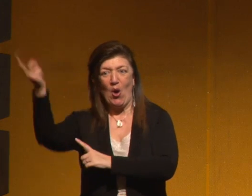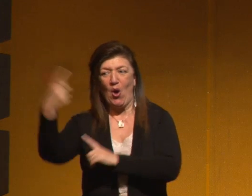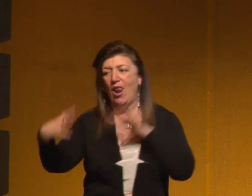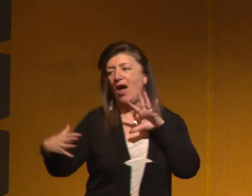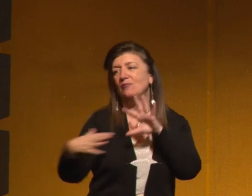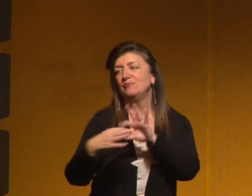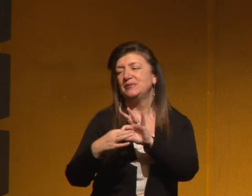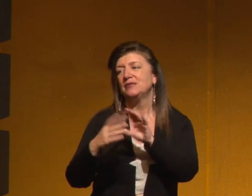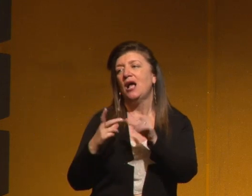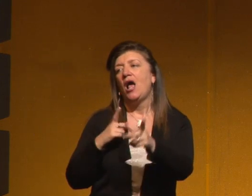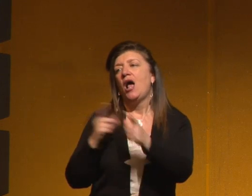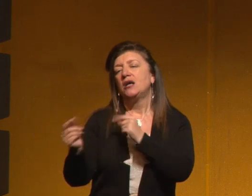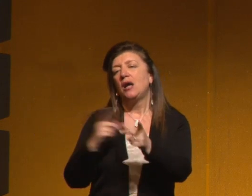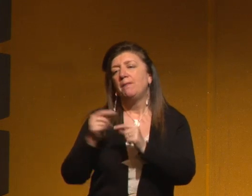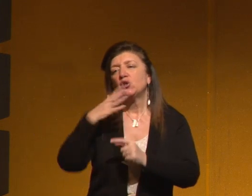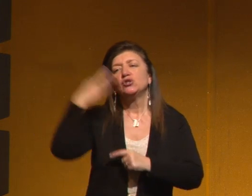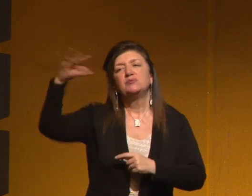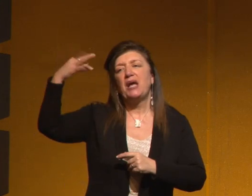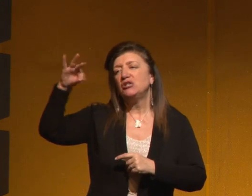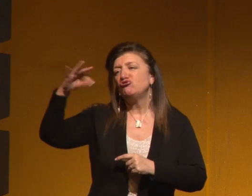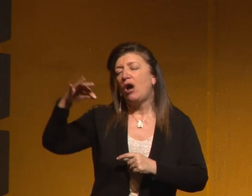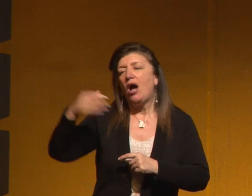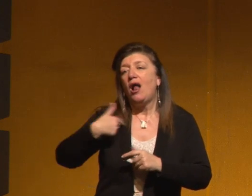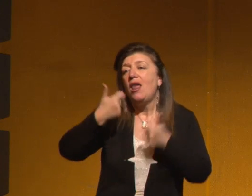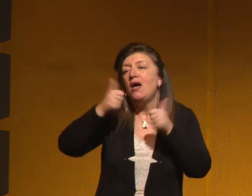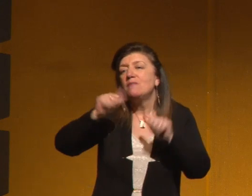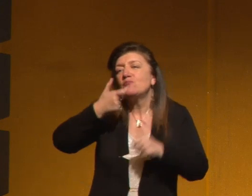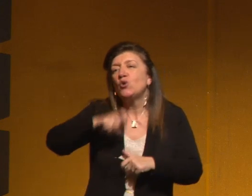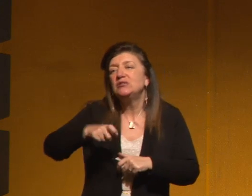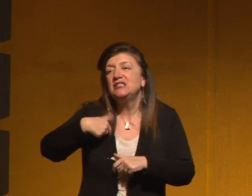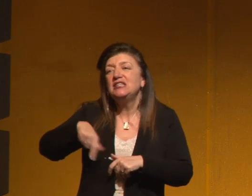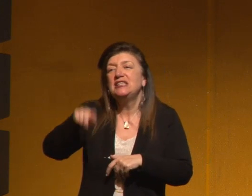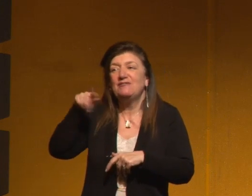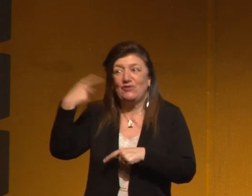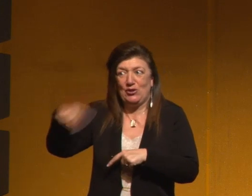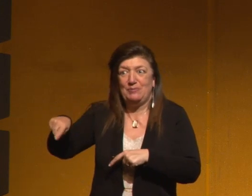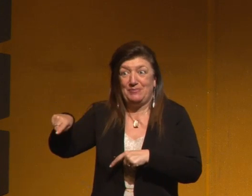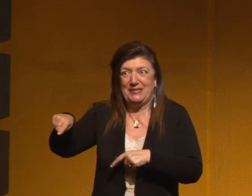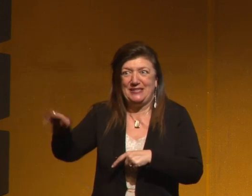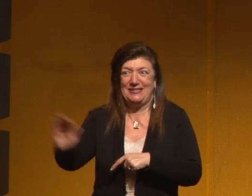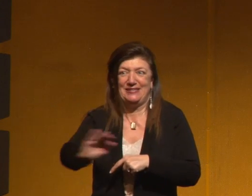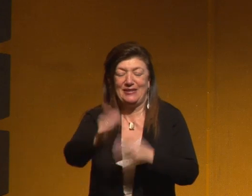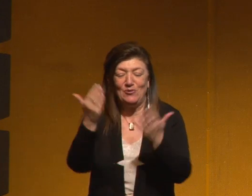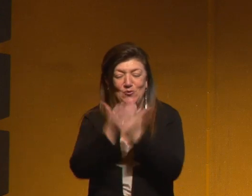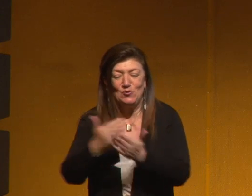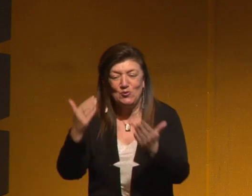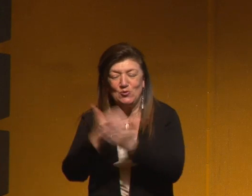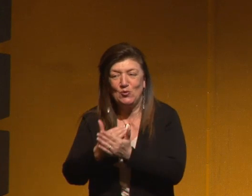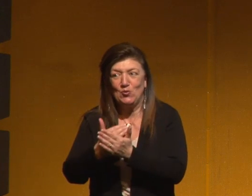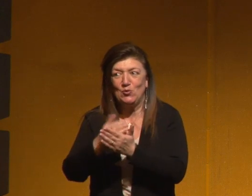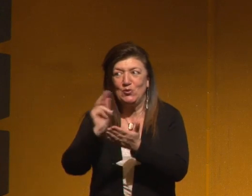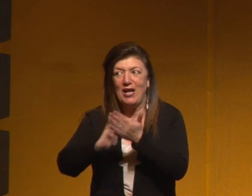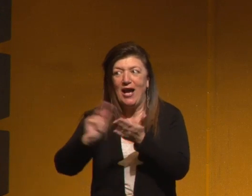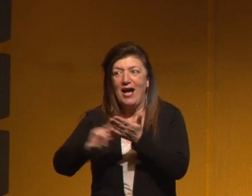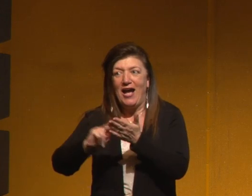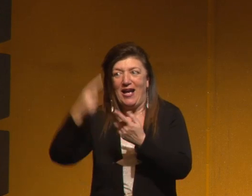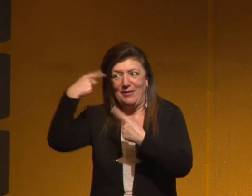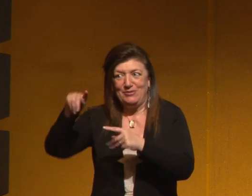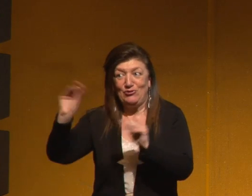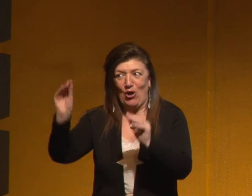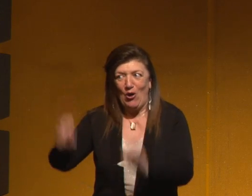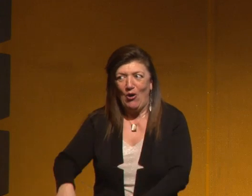molto sapiente da anni perché i lettori si formano lì perché lavorare sulla scuola vuol dire lavorare sul futuro ho menzionato gli editori gli